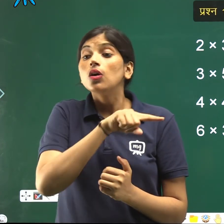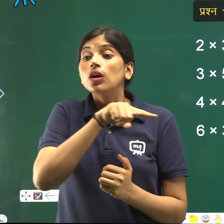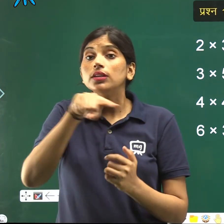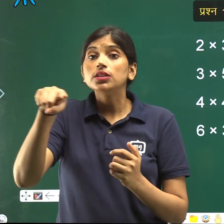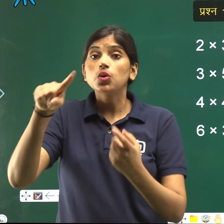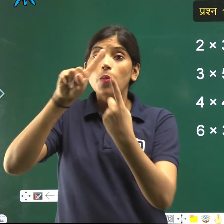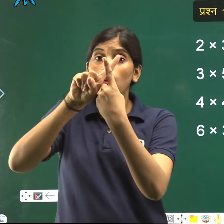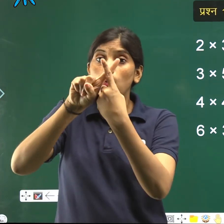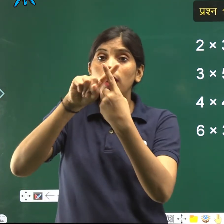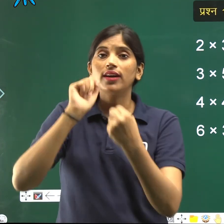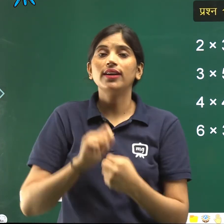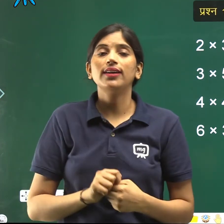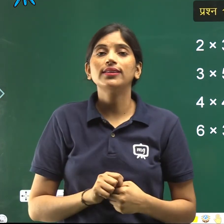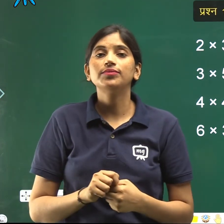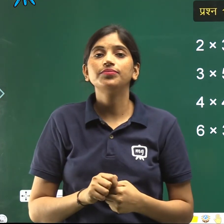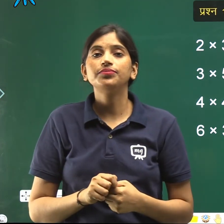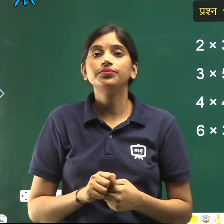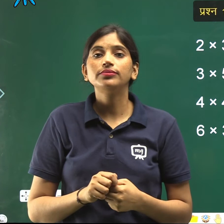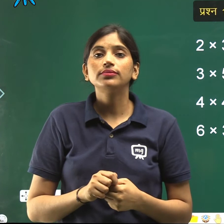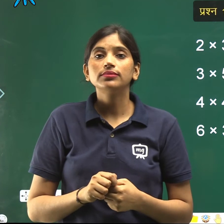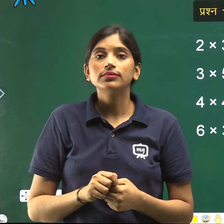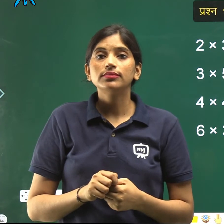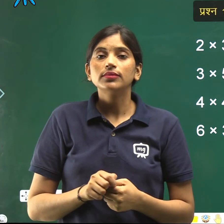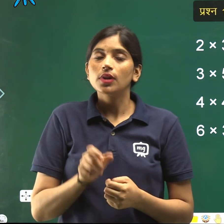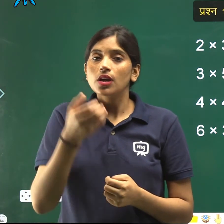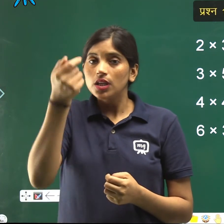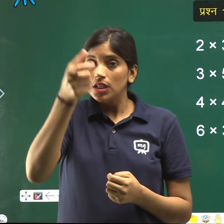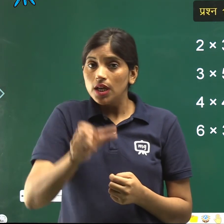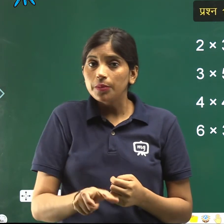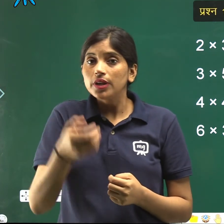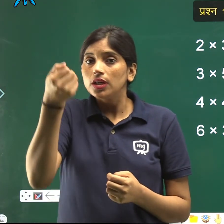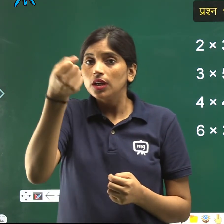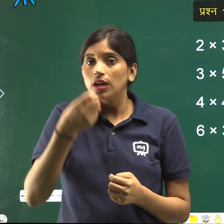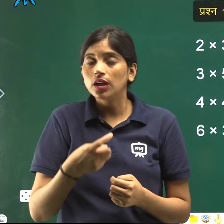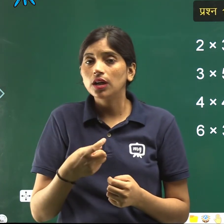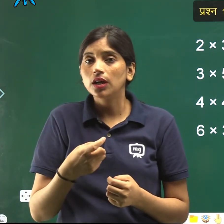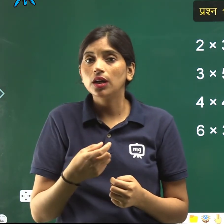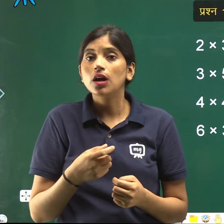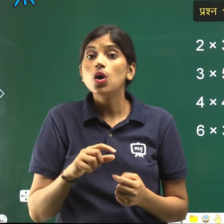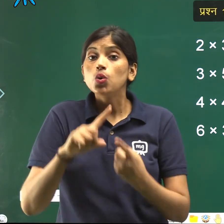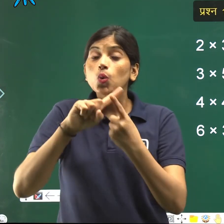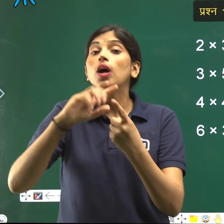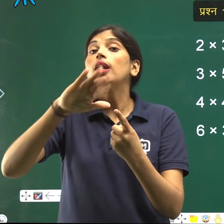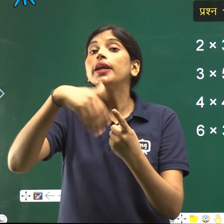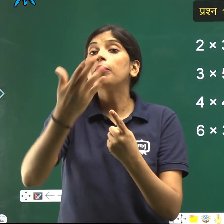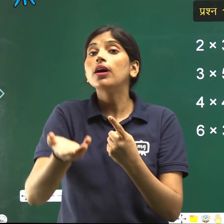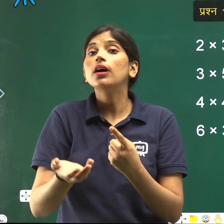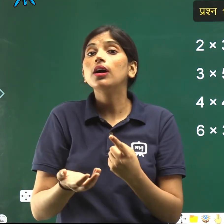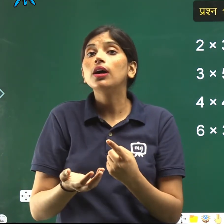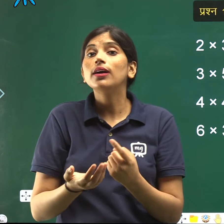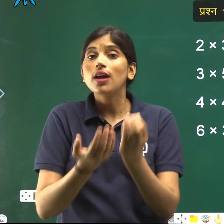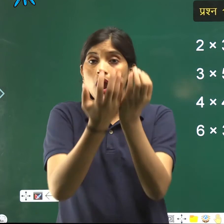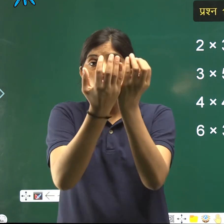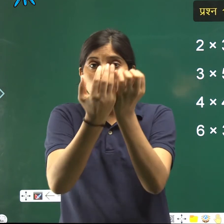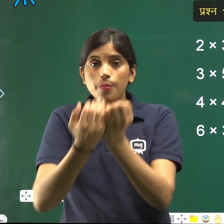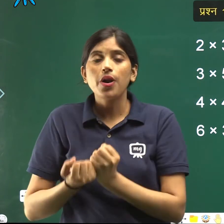गुणा करना है। और ये संख्या जो गुणा करने के बाद